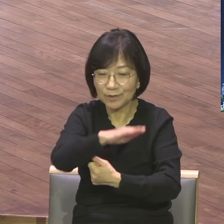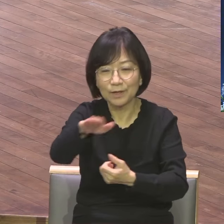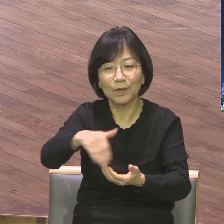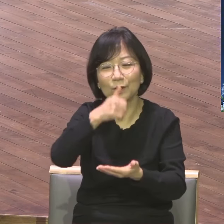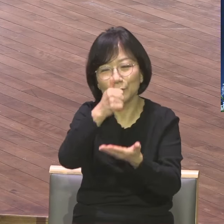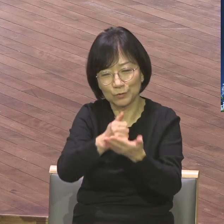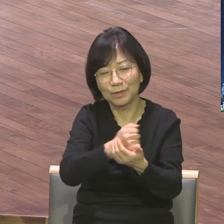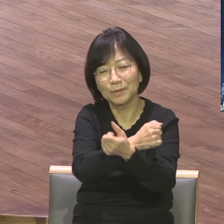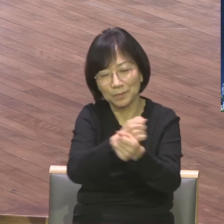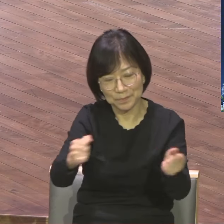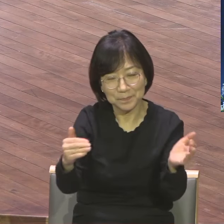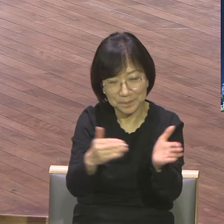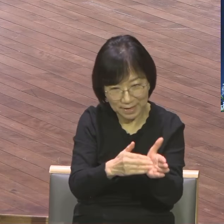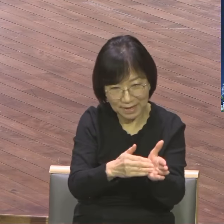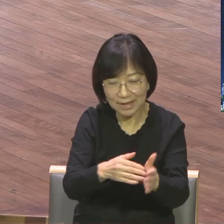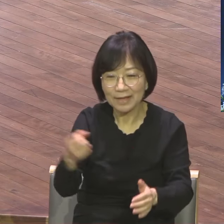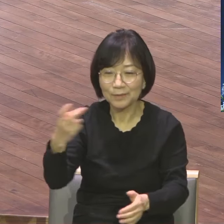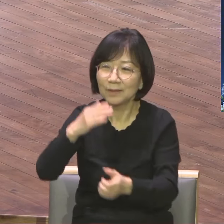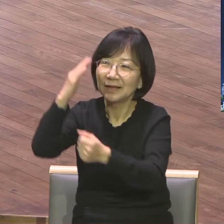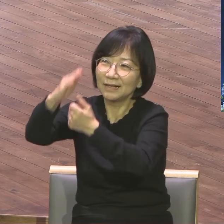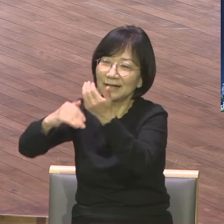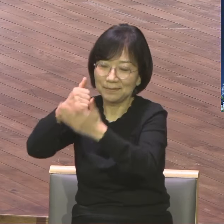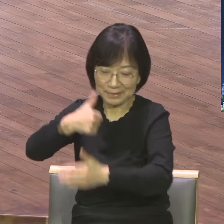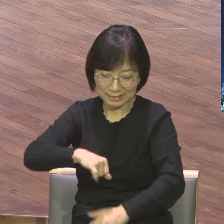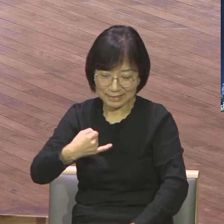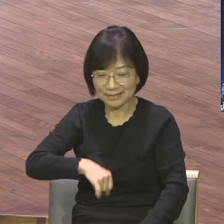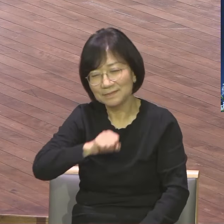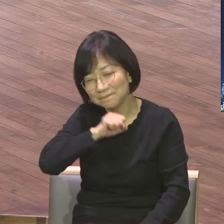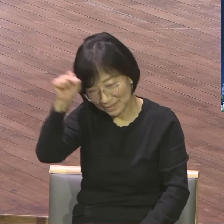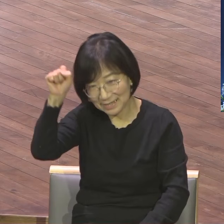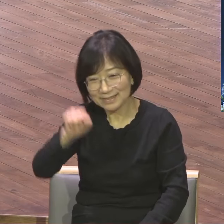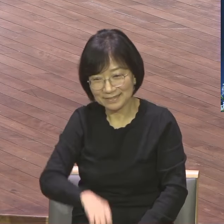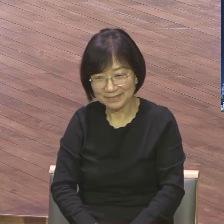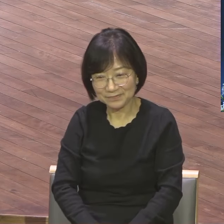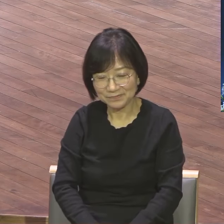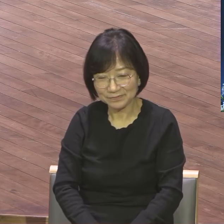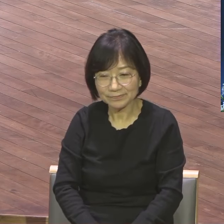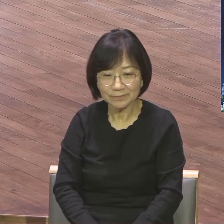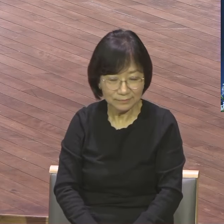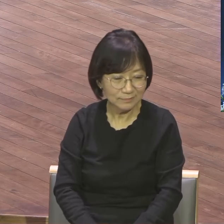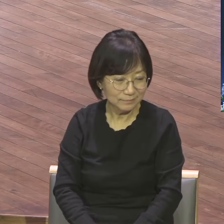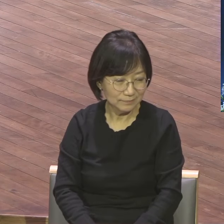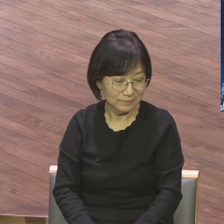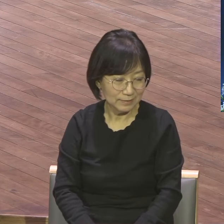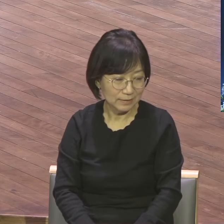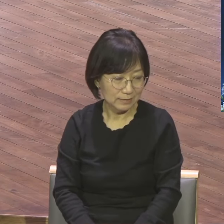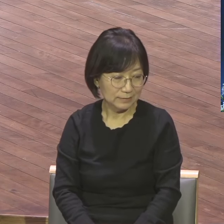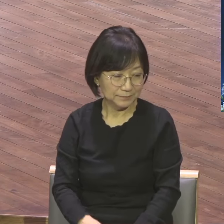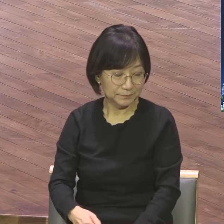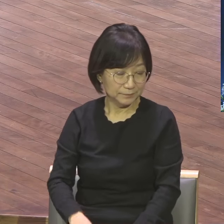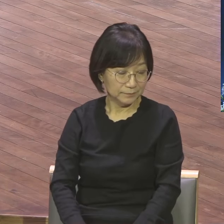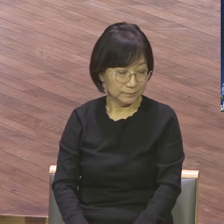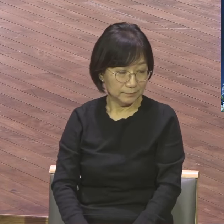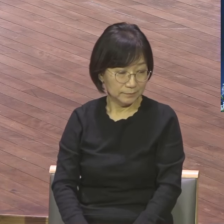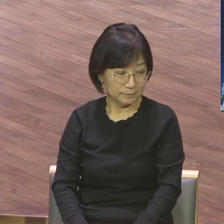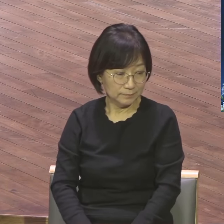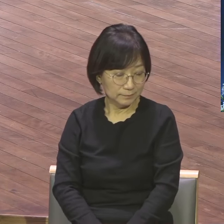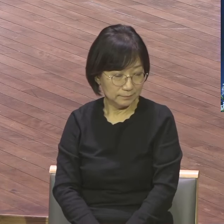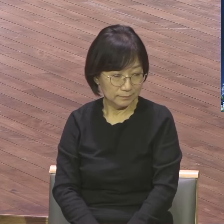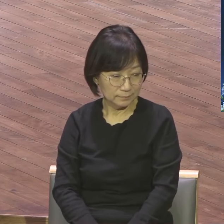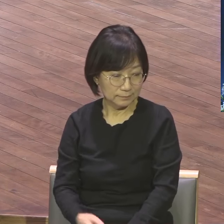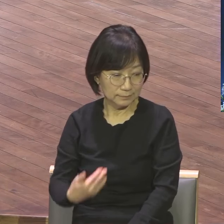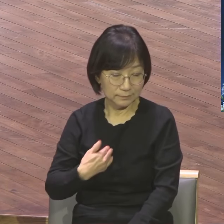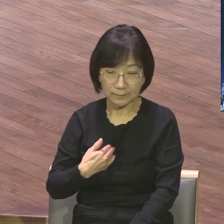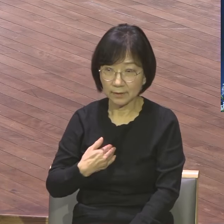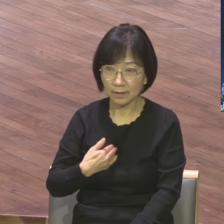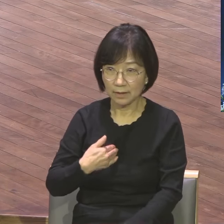하나님의 자녀가 된 것입니다. 그래서 고린도 2장 2절에 보니까 바울은 이렇게 얘기합니다. 내가 너희 중에서 예수 그리스도와 그의 십자가에